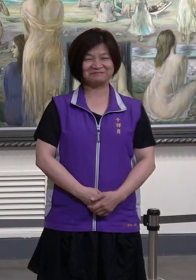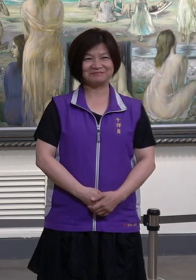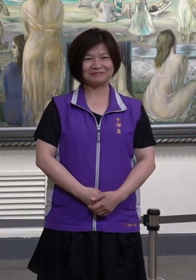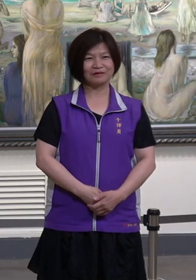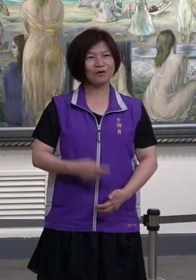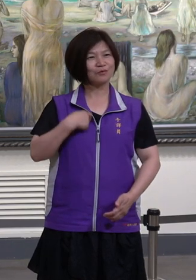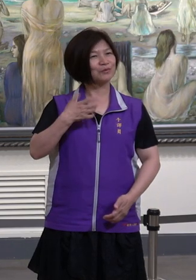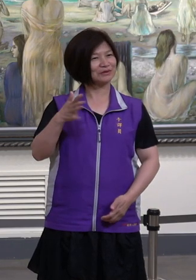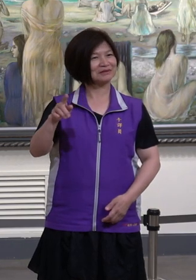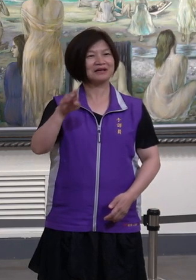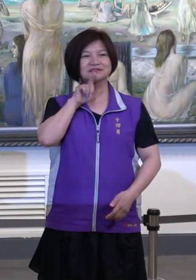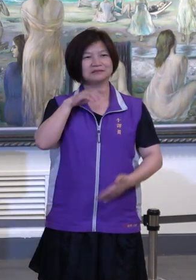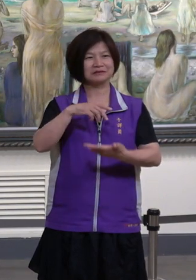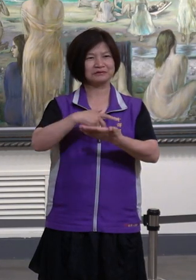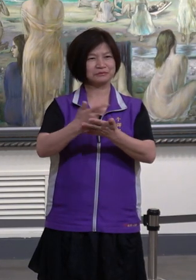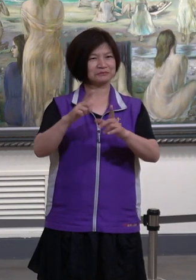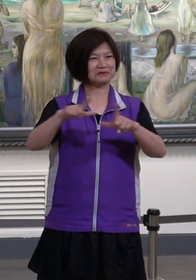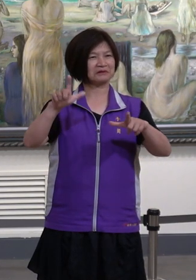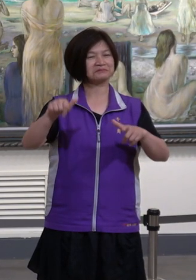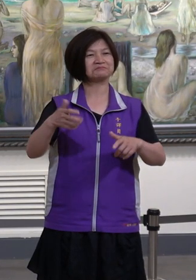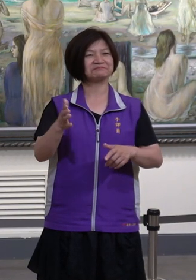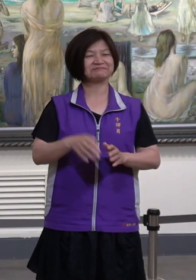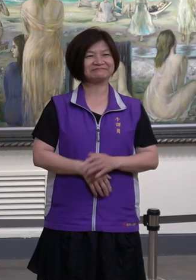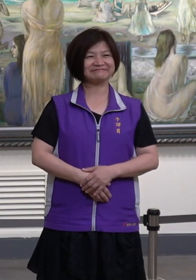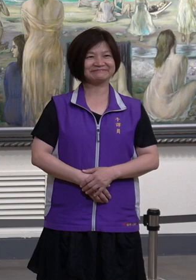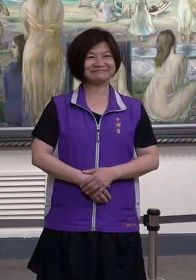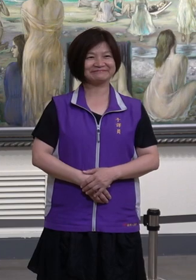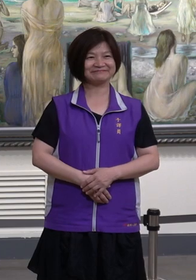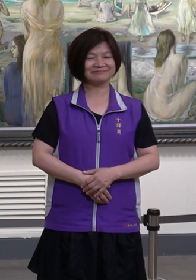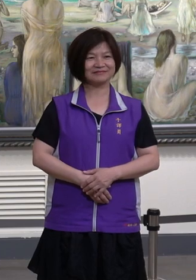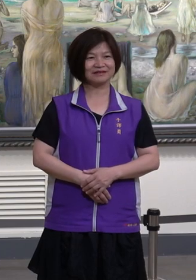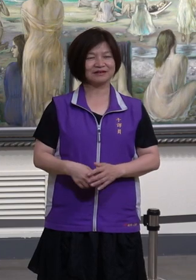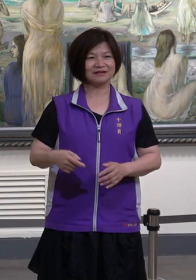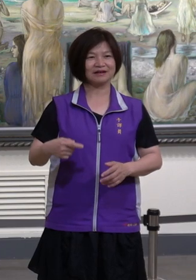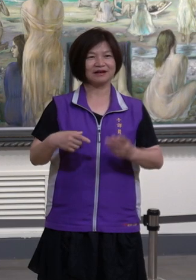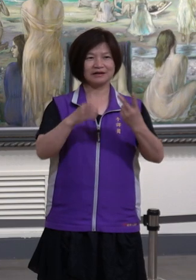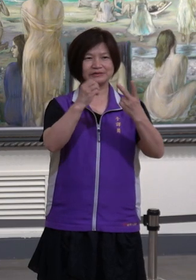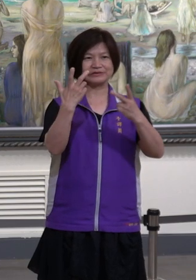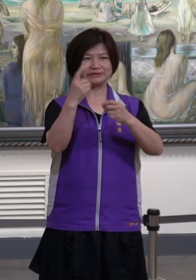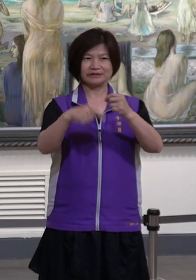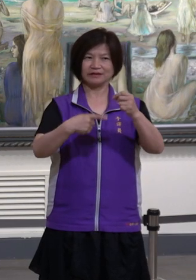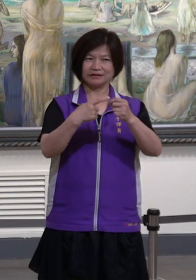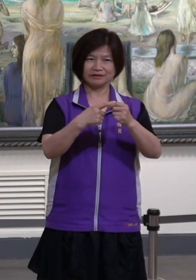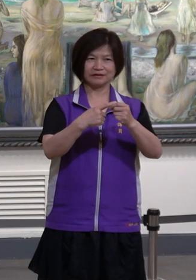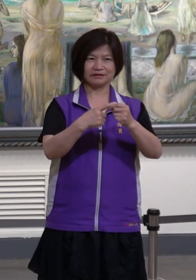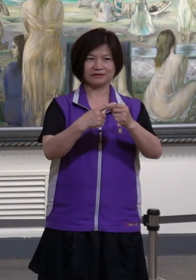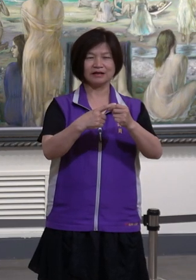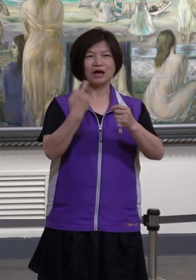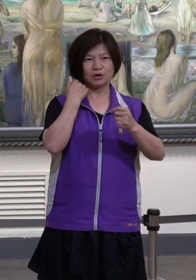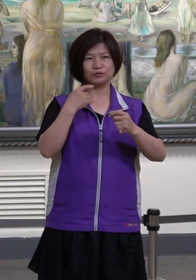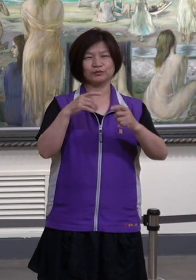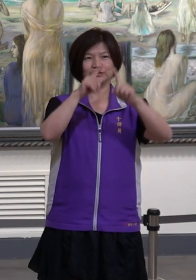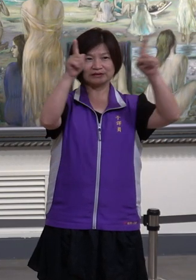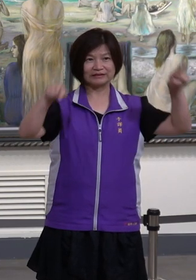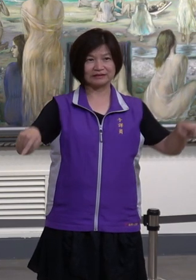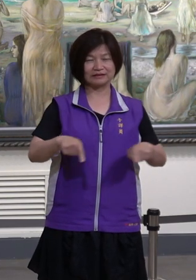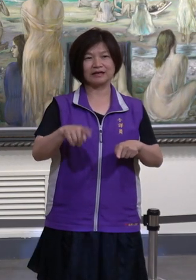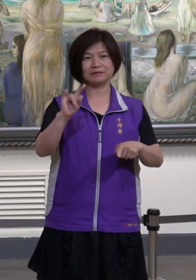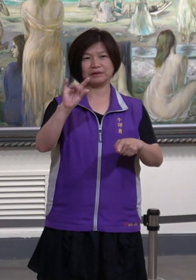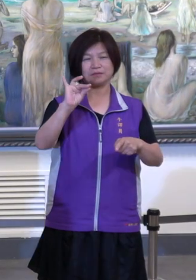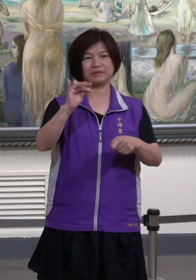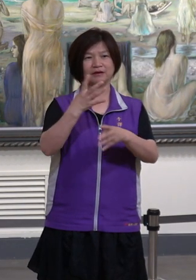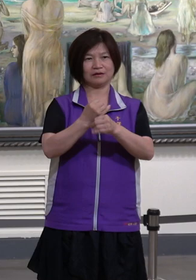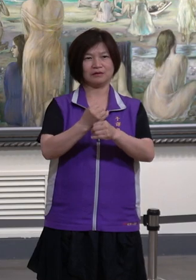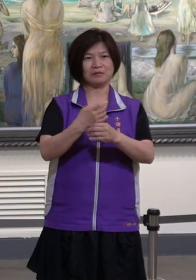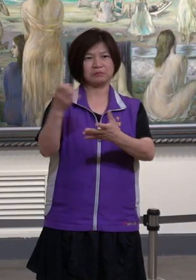我为什么说他是艺术大使呢？因为2007年。还有100号的油画叫顾远，荣